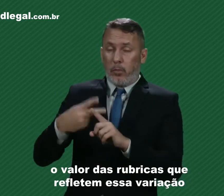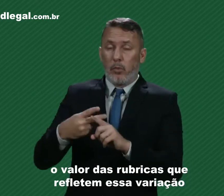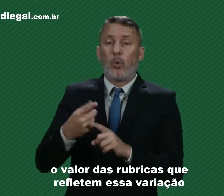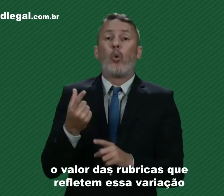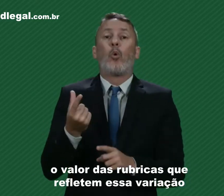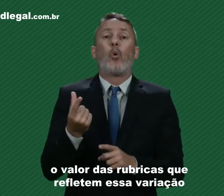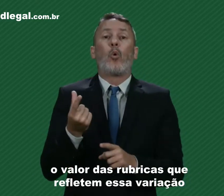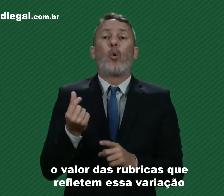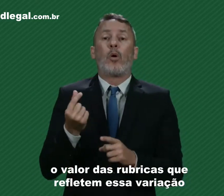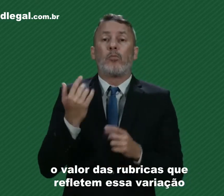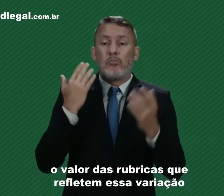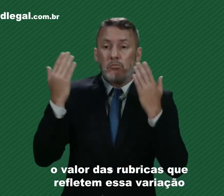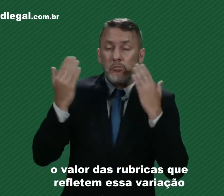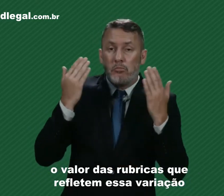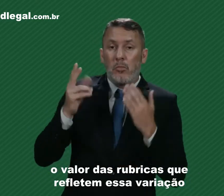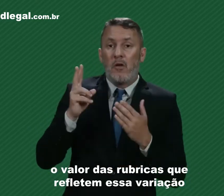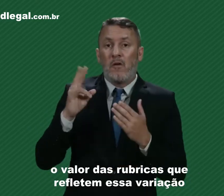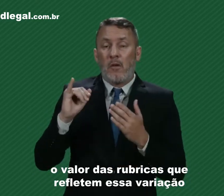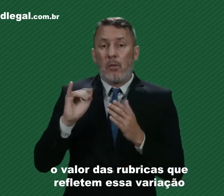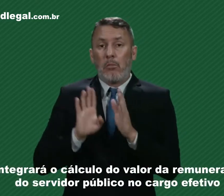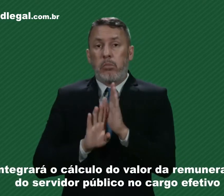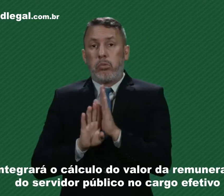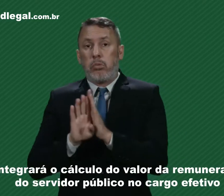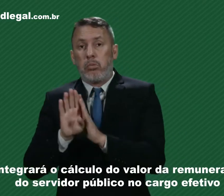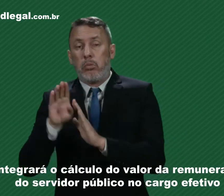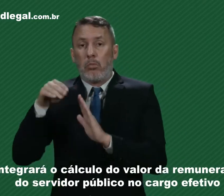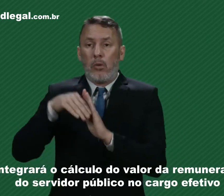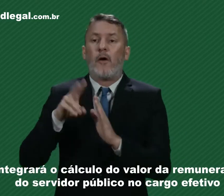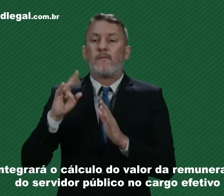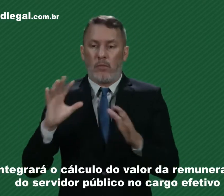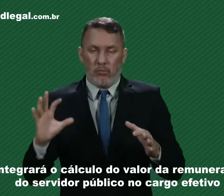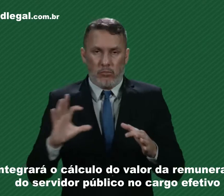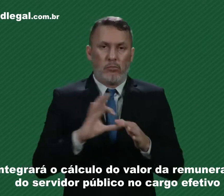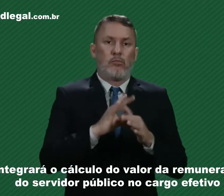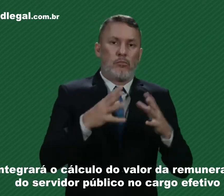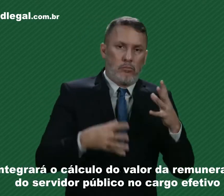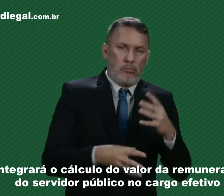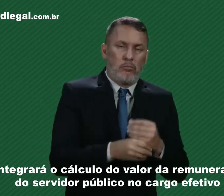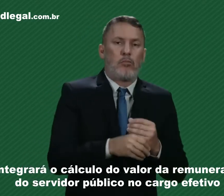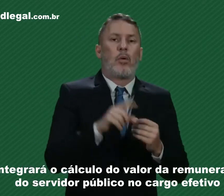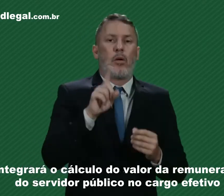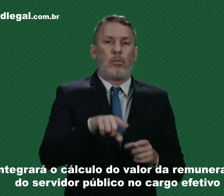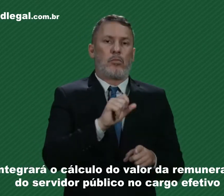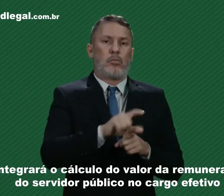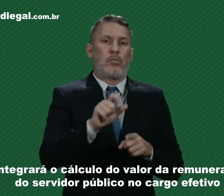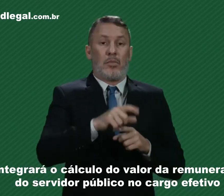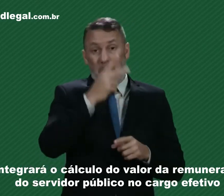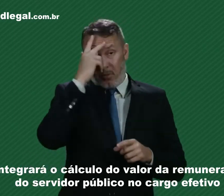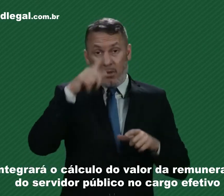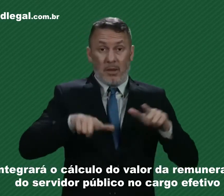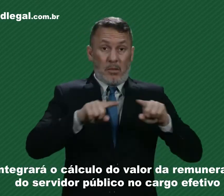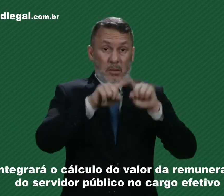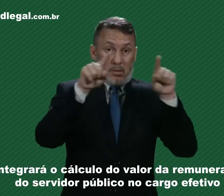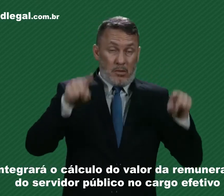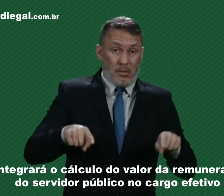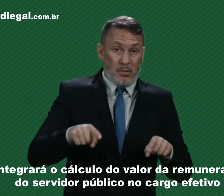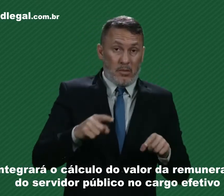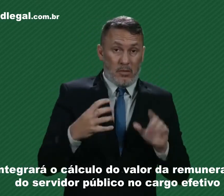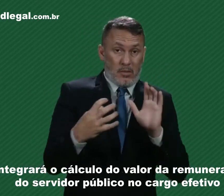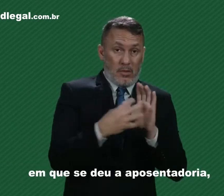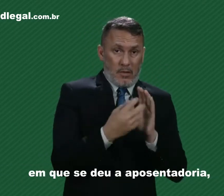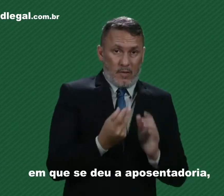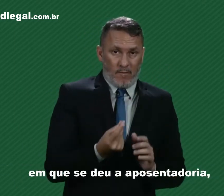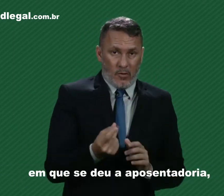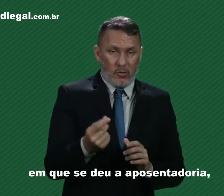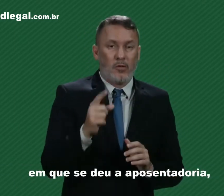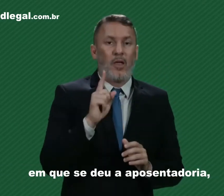das rubricas que refletem essa variação integrará o cálculo do valor da remuneração do servidor público no cargo